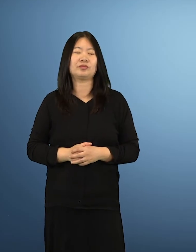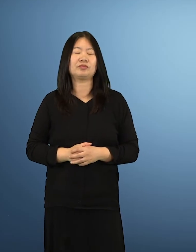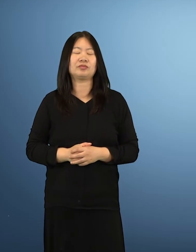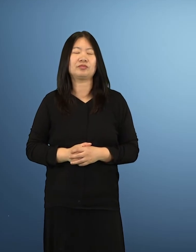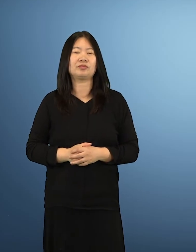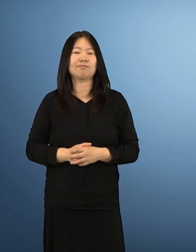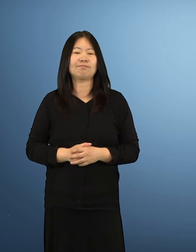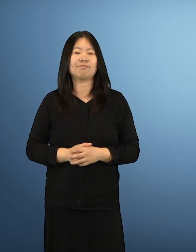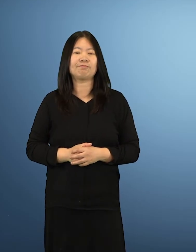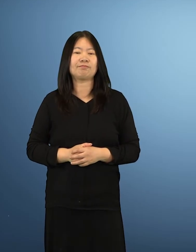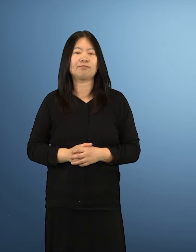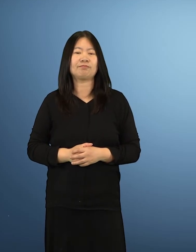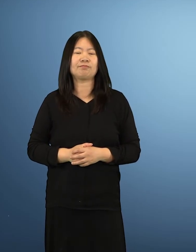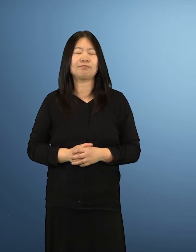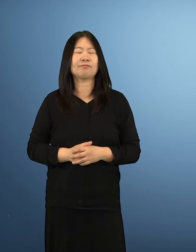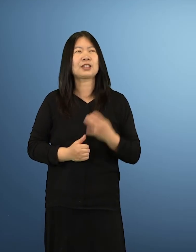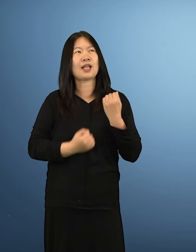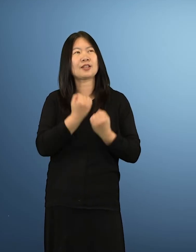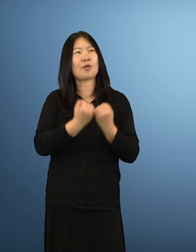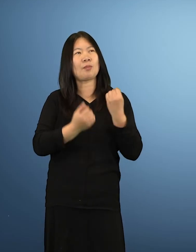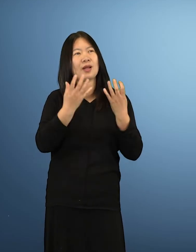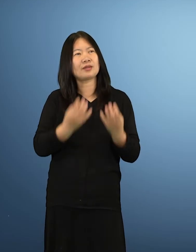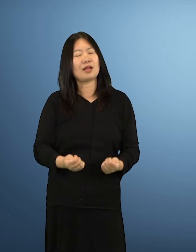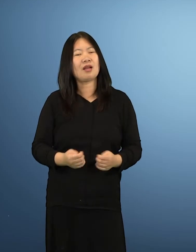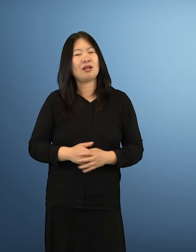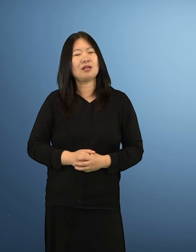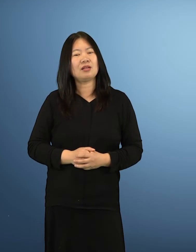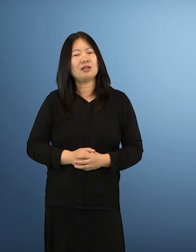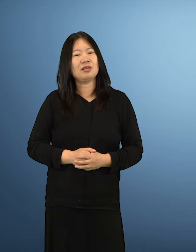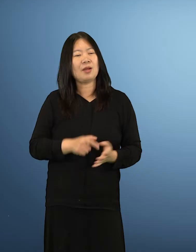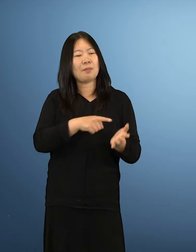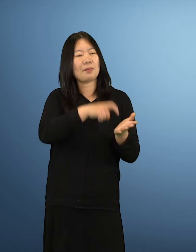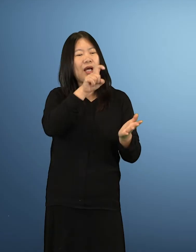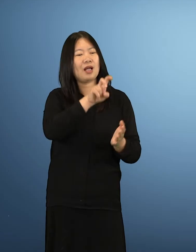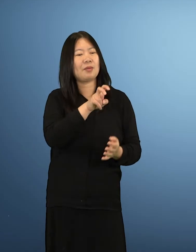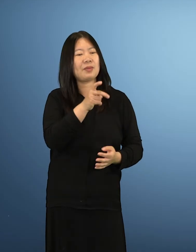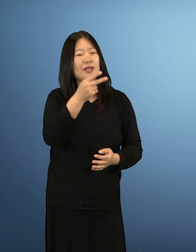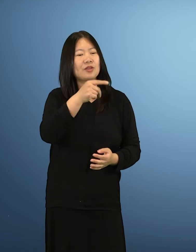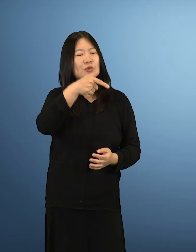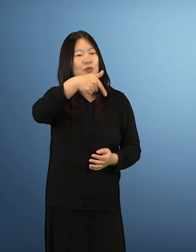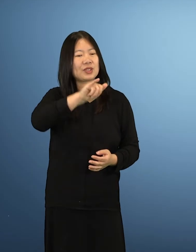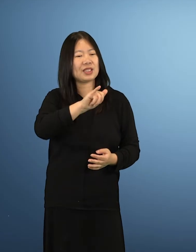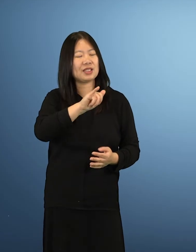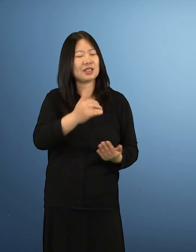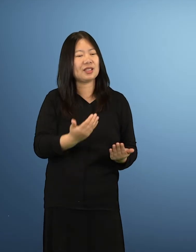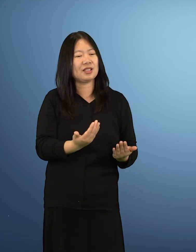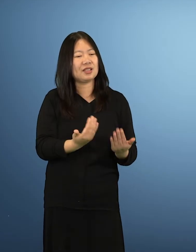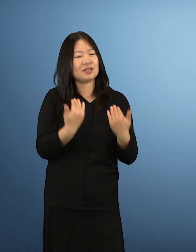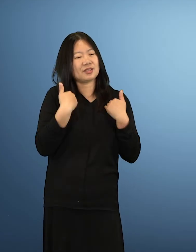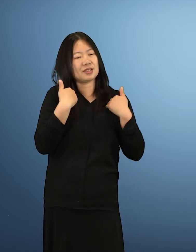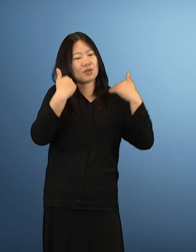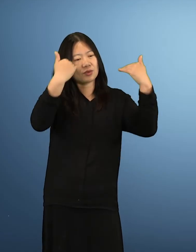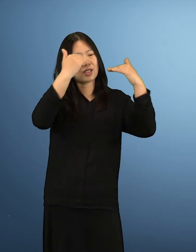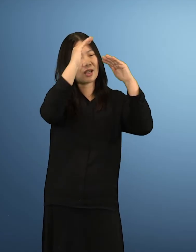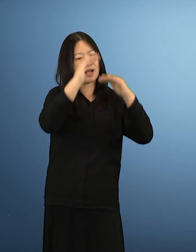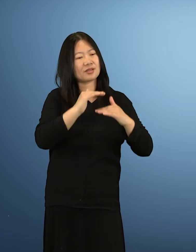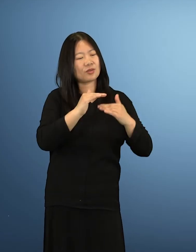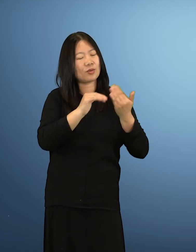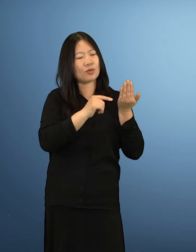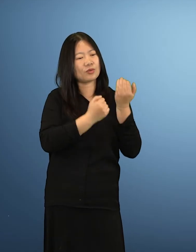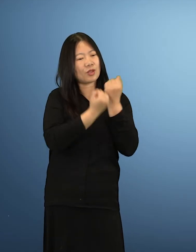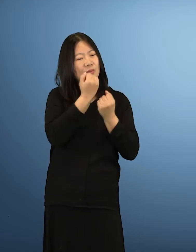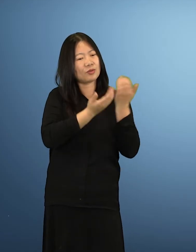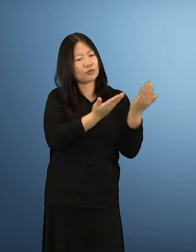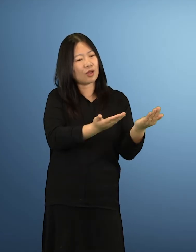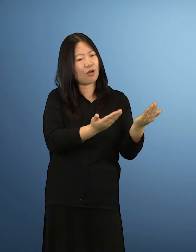합니다. 어떤 학자는 이것이 한 메뚜기의 성장 과정을 설명한 것이다. 다른 표현으로.